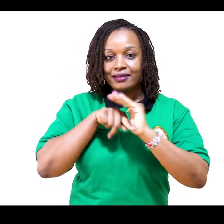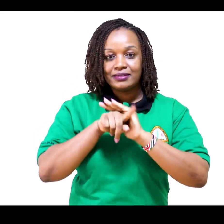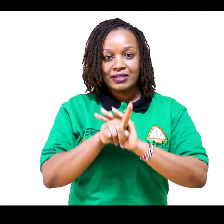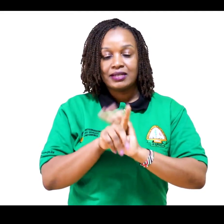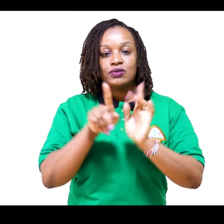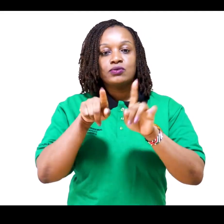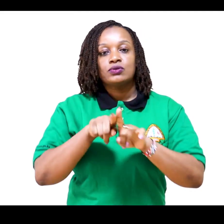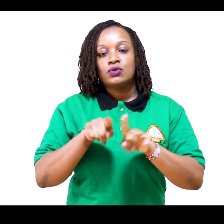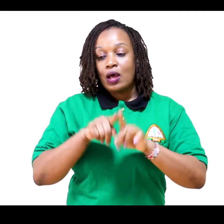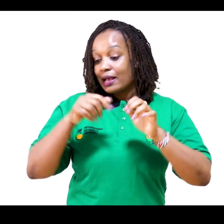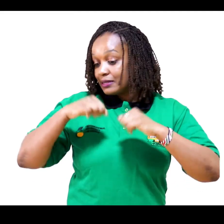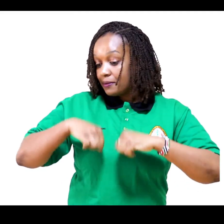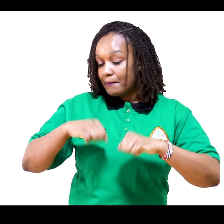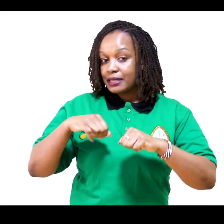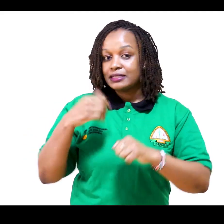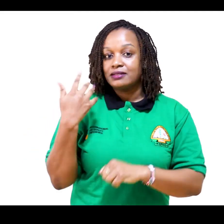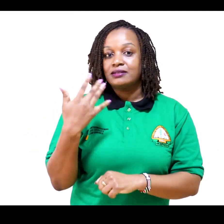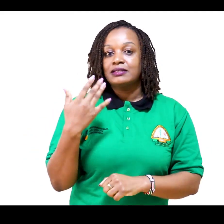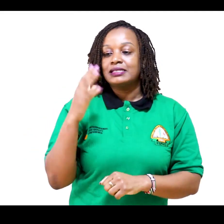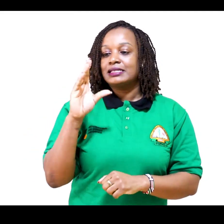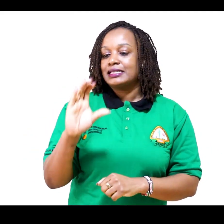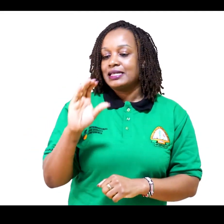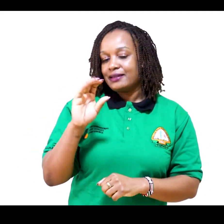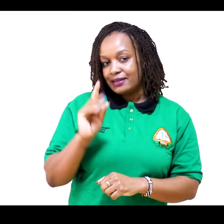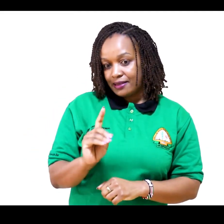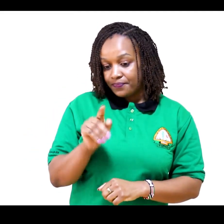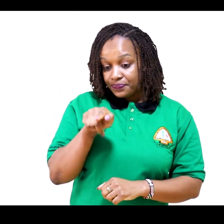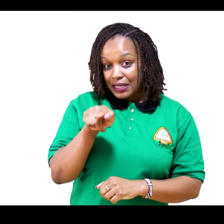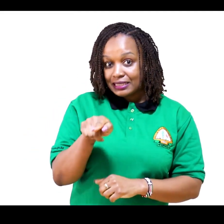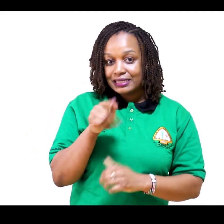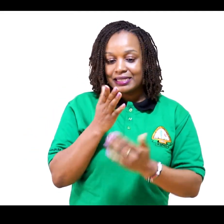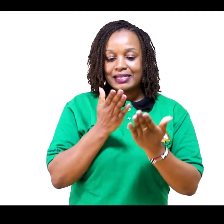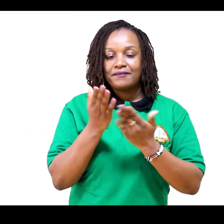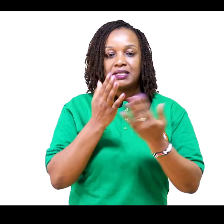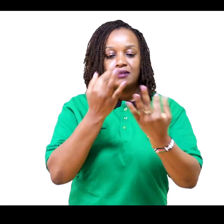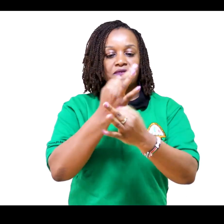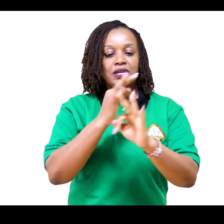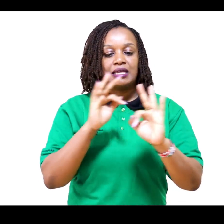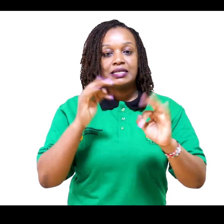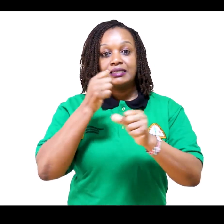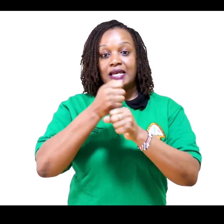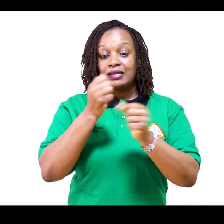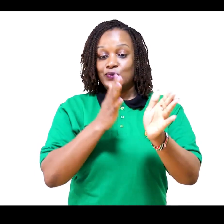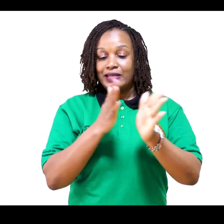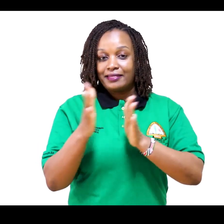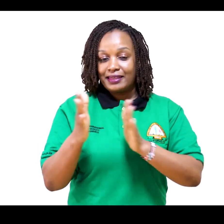wa forodha na hati ya usafirishaji CD. Huduma hii haina malipo